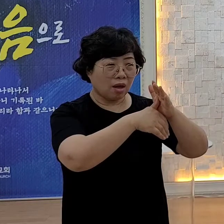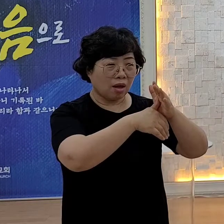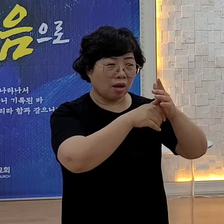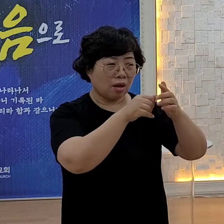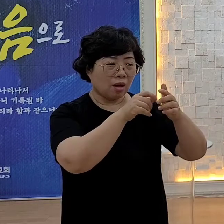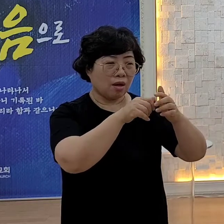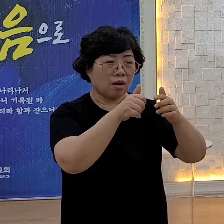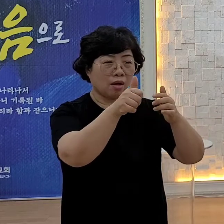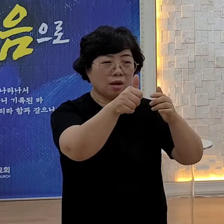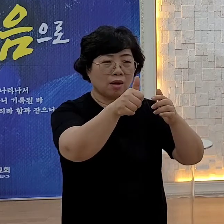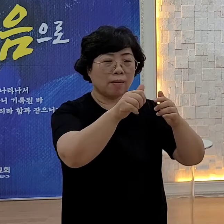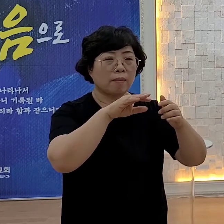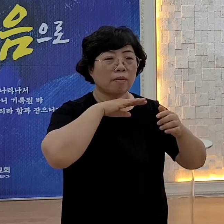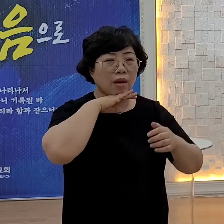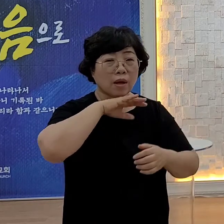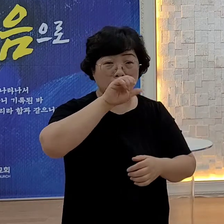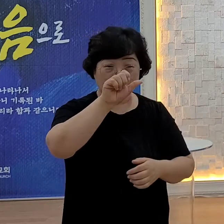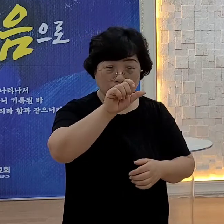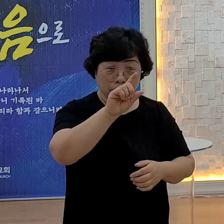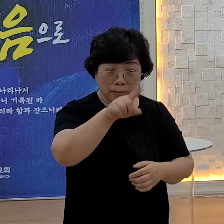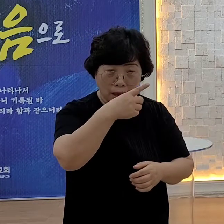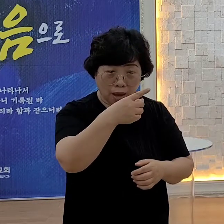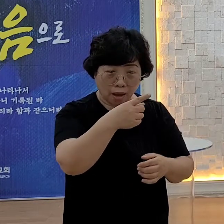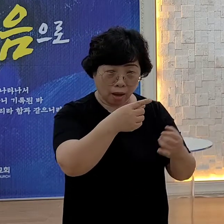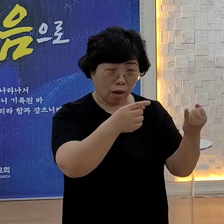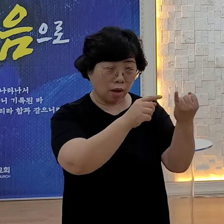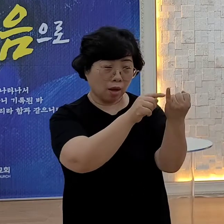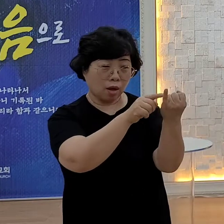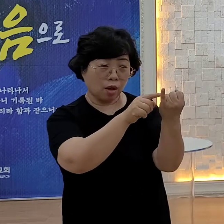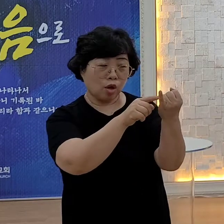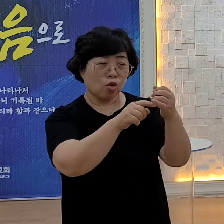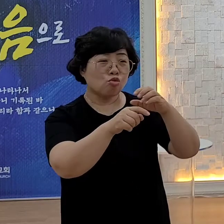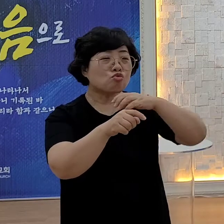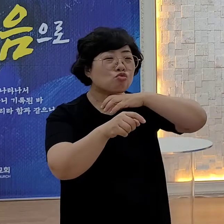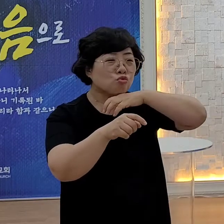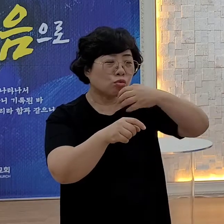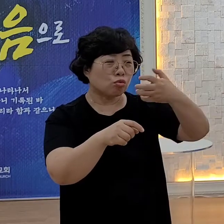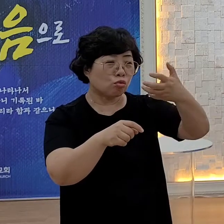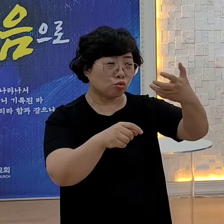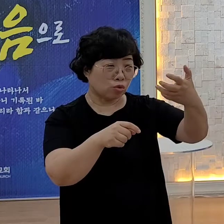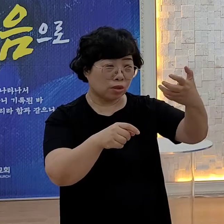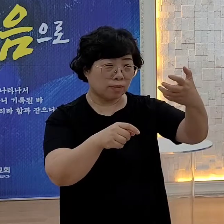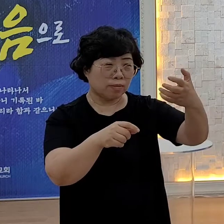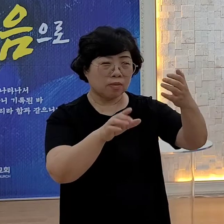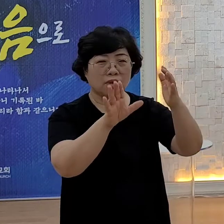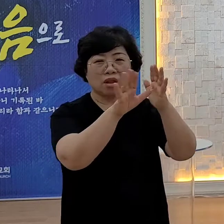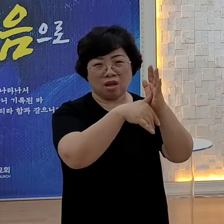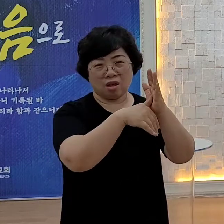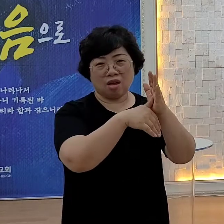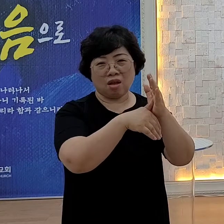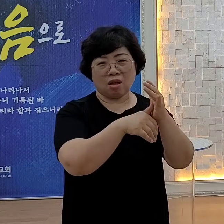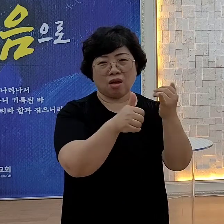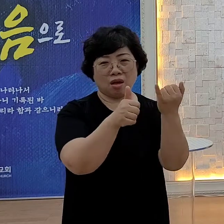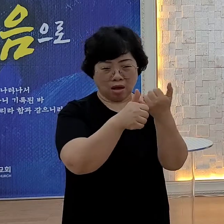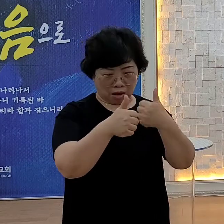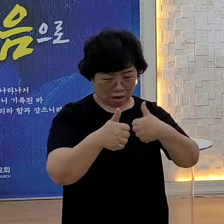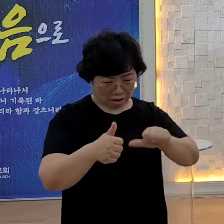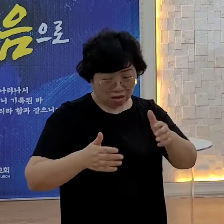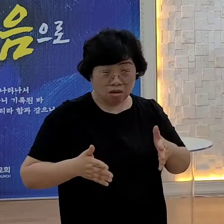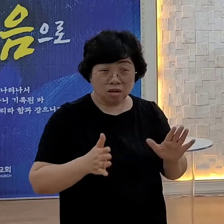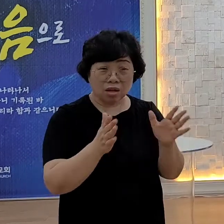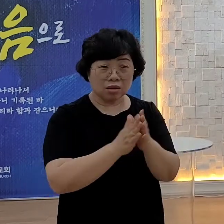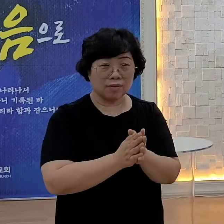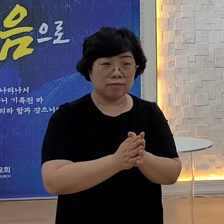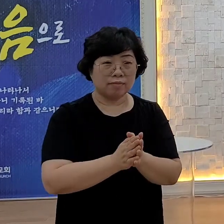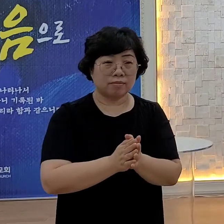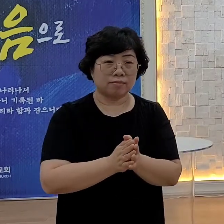살이에요? 90세가 되었어요. 아들을 받았어요. 여러분 생각해 보세요. 지금까지 결혼해가지고